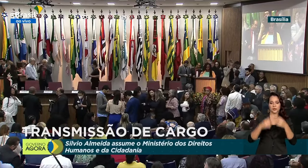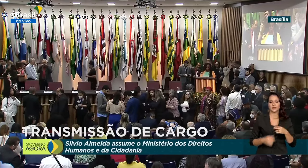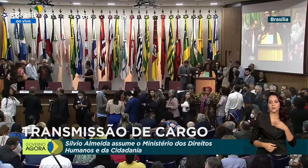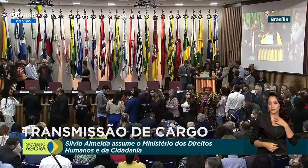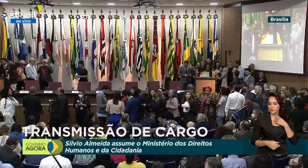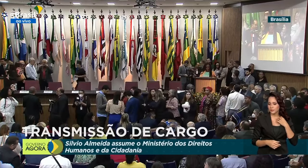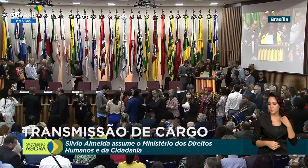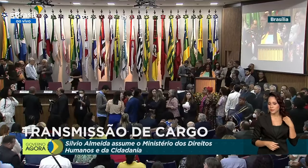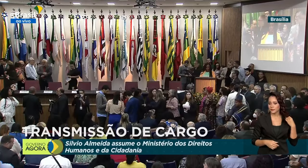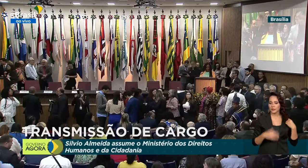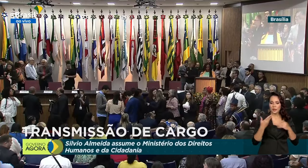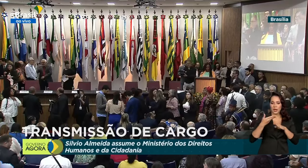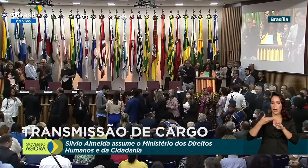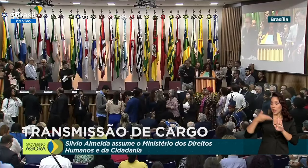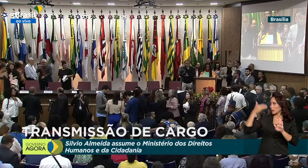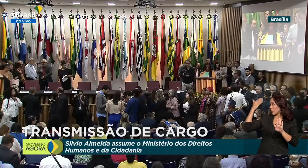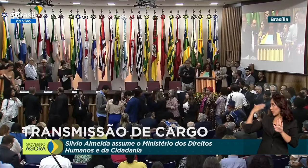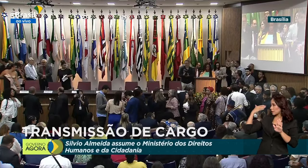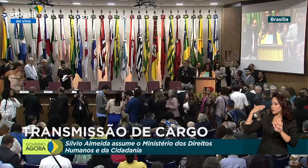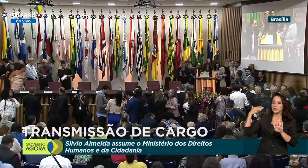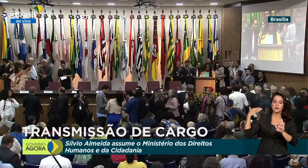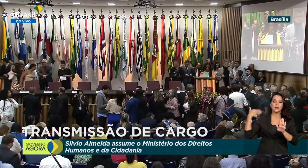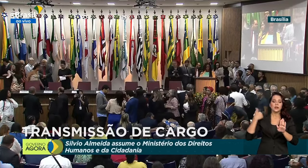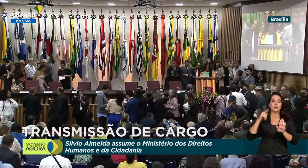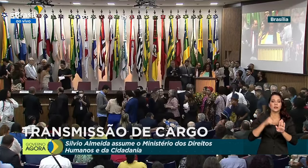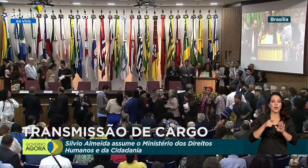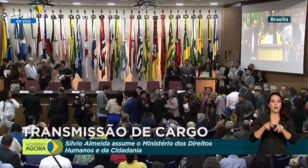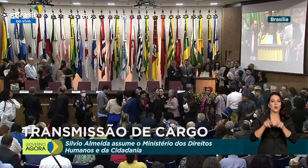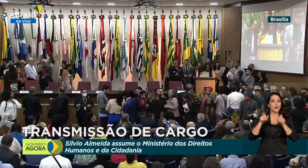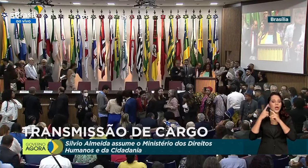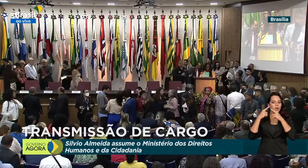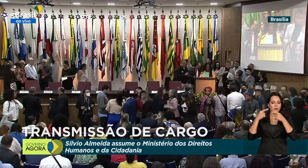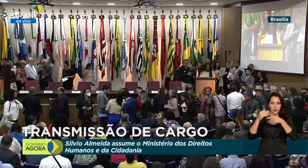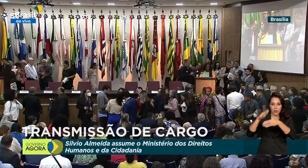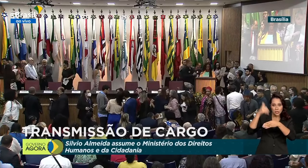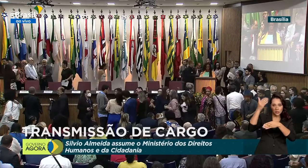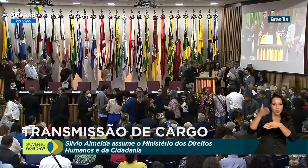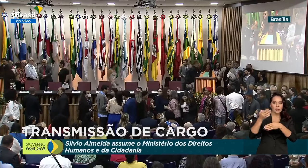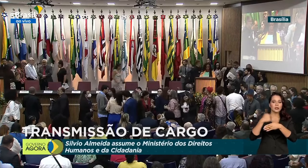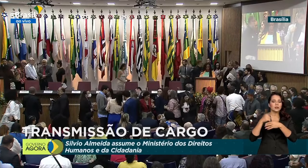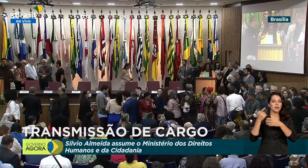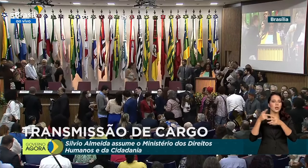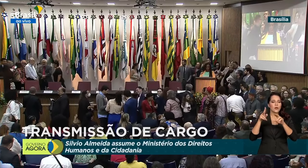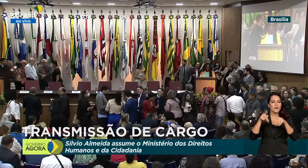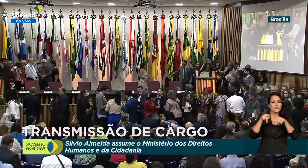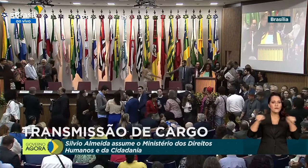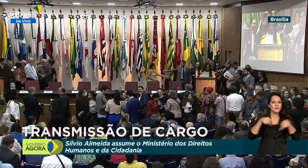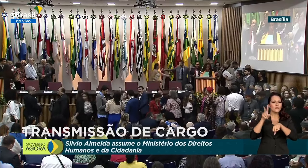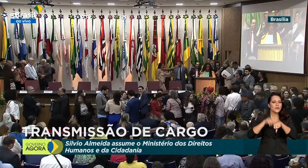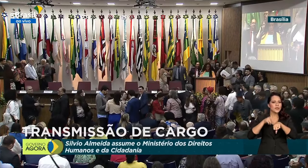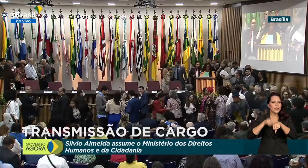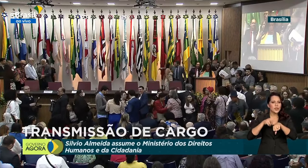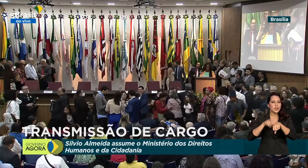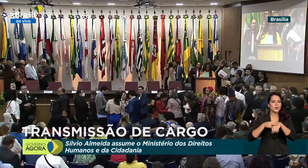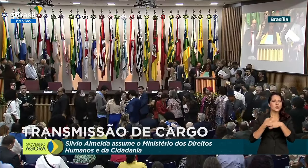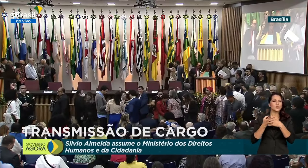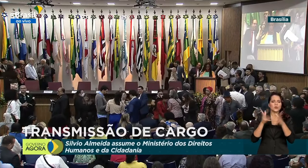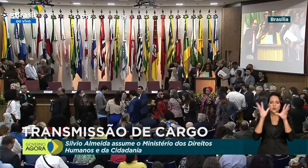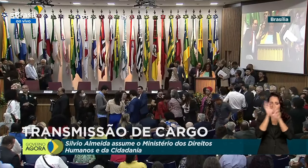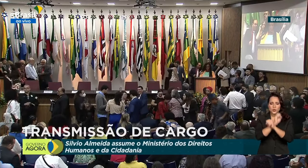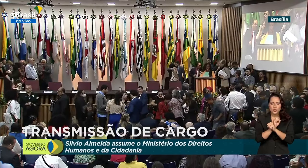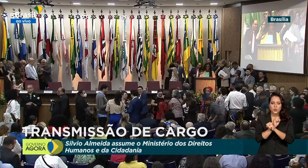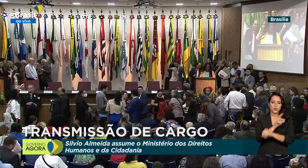na parte de trás do auditório está localizada a cabine de som com vidros escuros onde os técnicos estão trabalhando